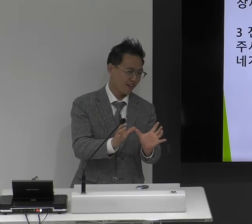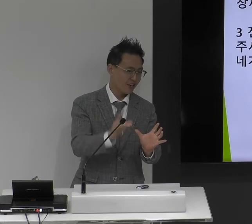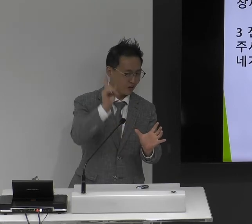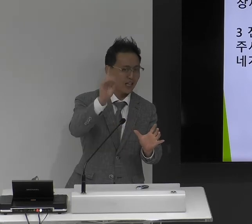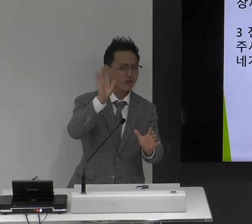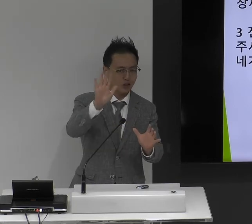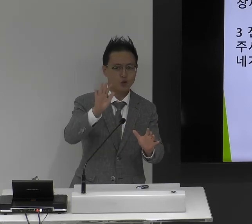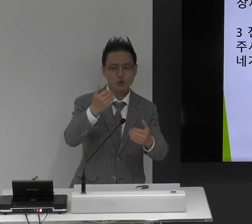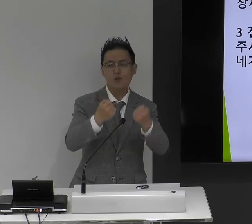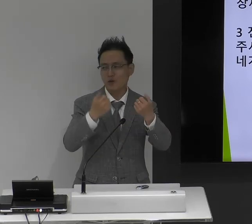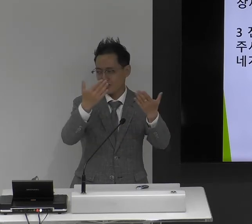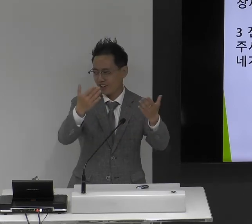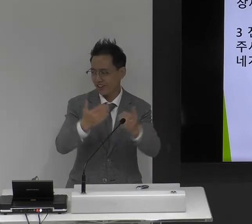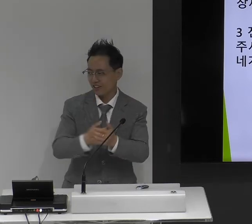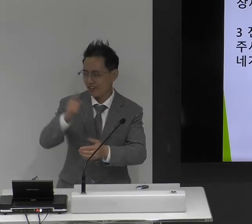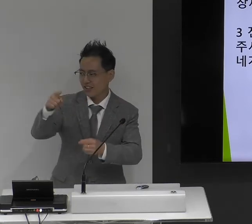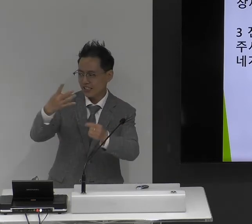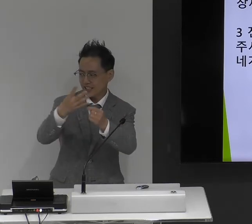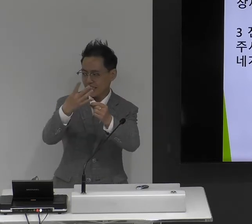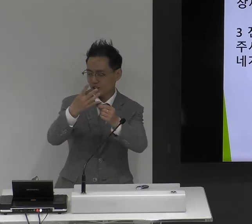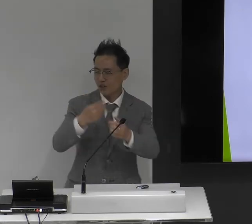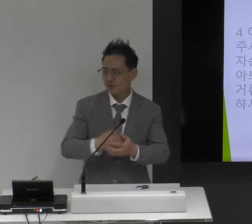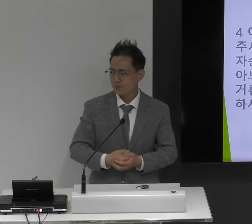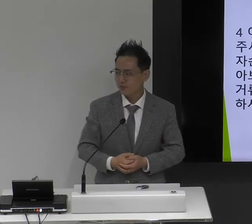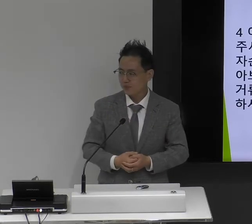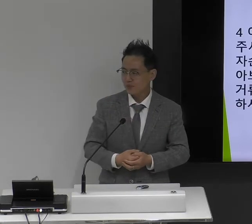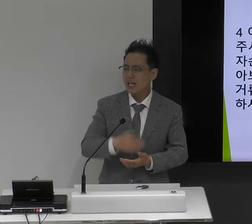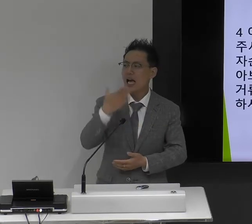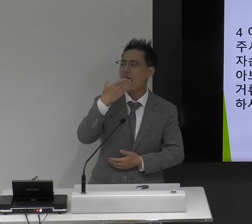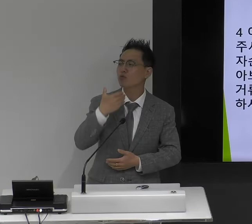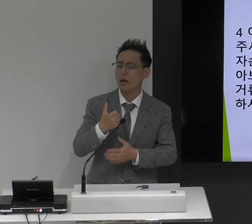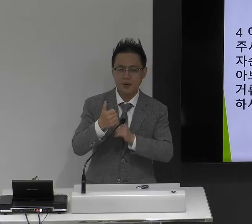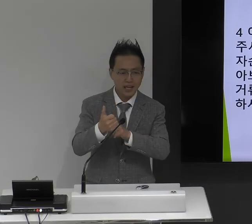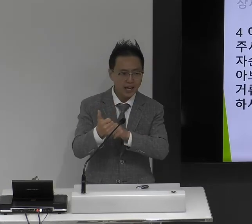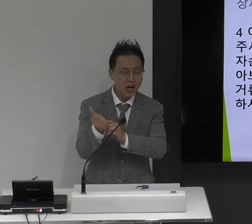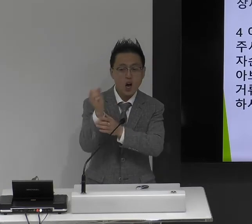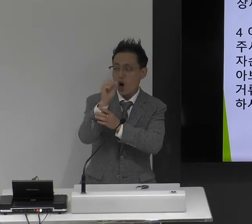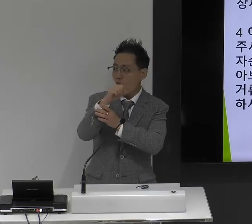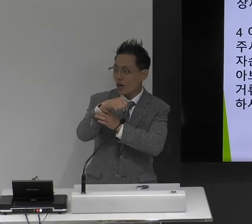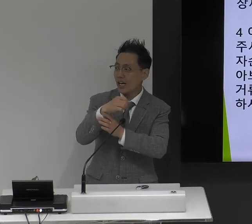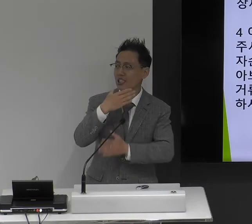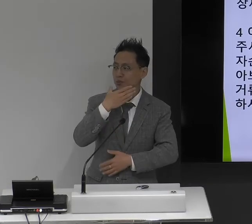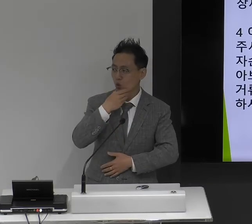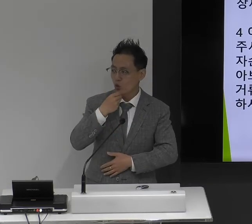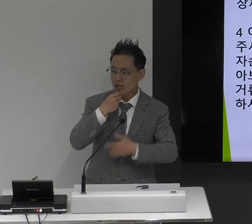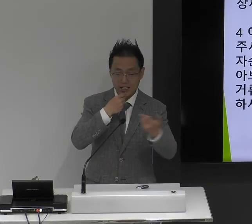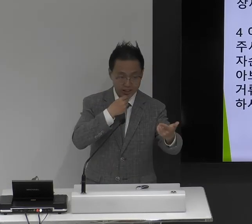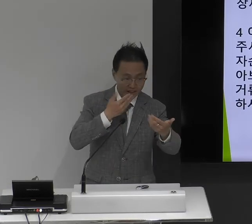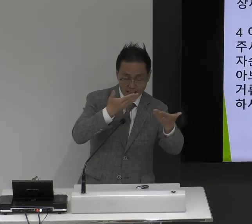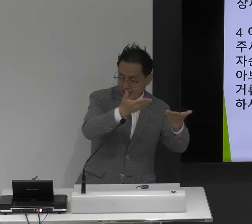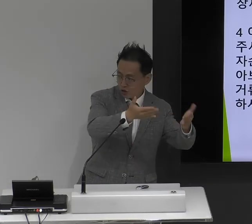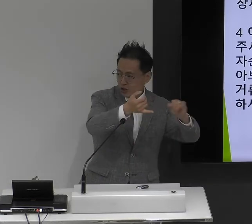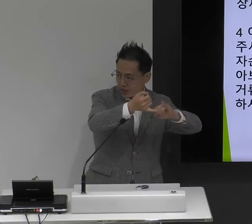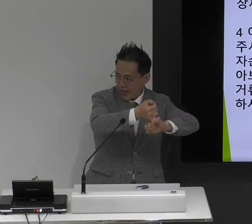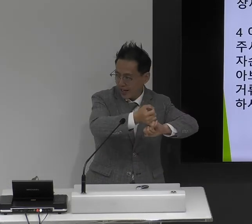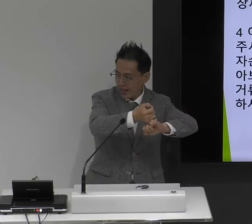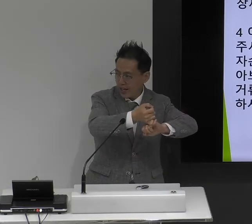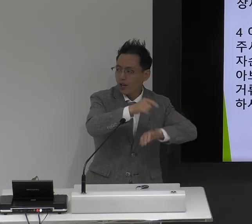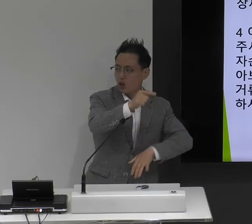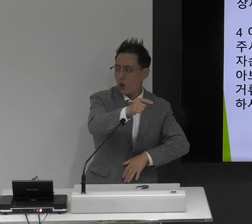그럼 나중에 또 설명드릴게요. 4절, 아브라함에게 허락하신 복을 내게 주시되 너와